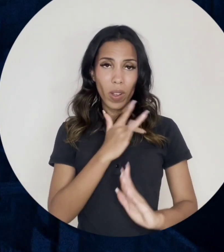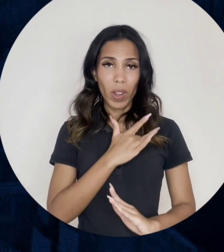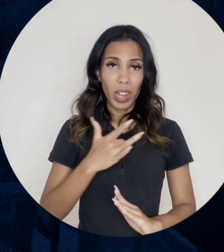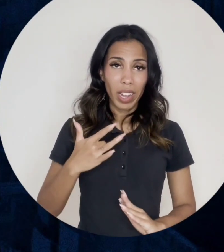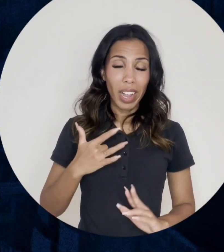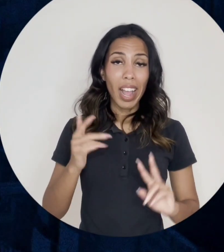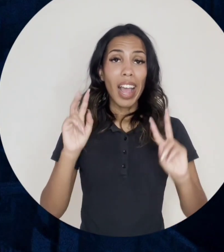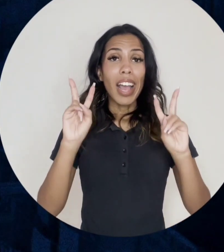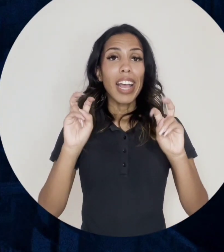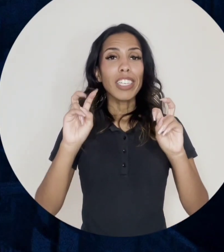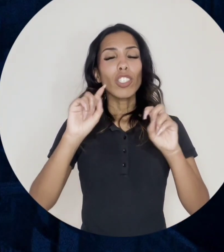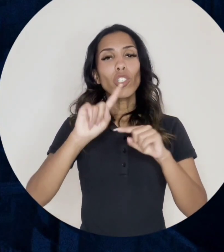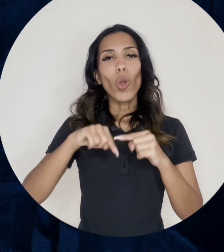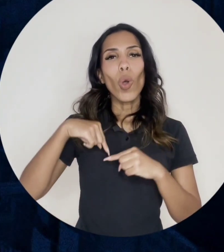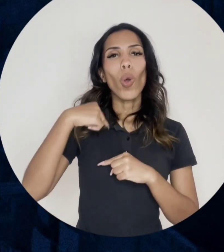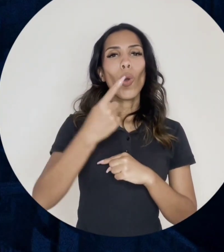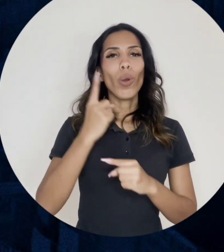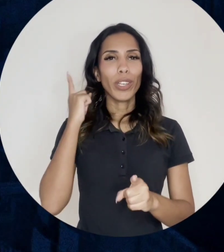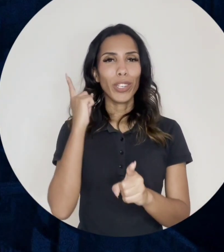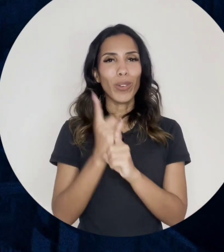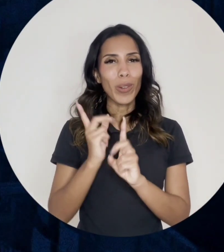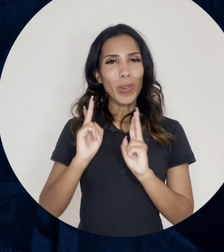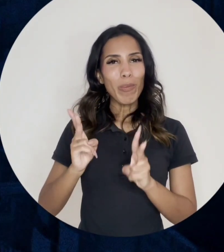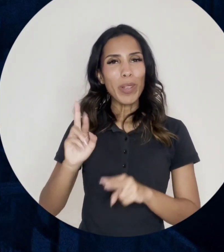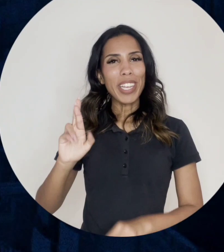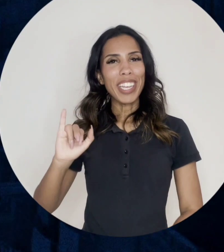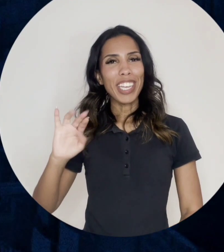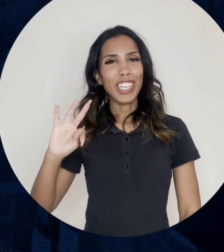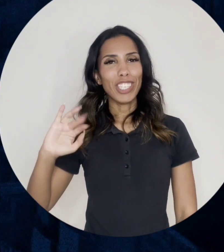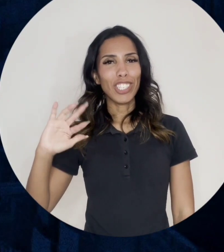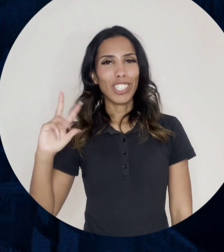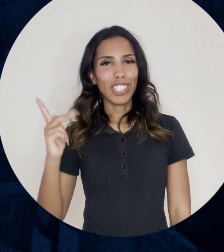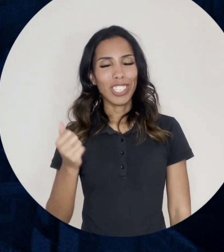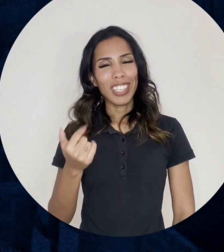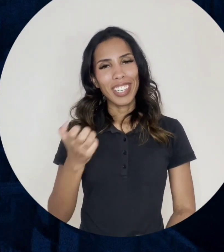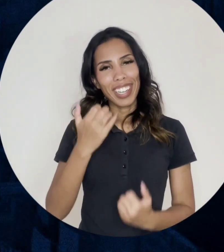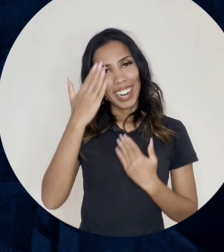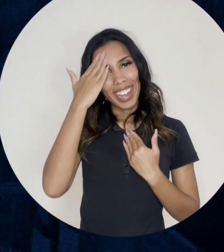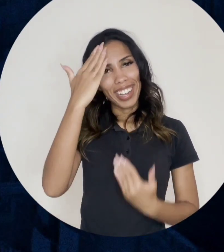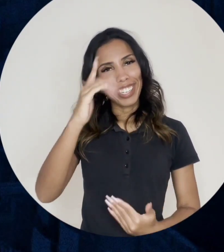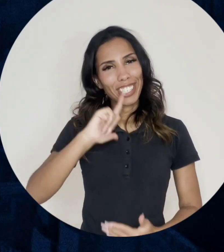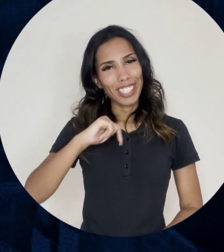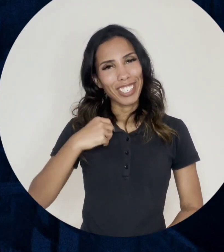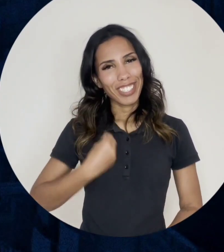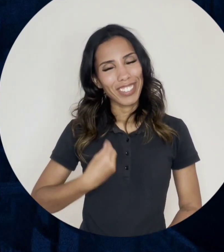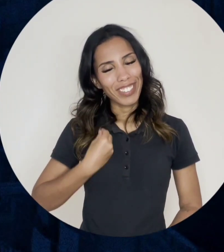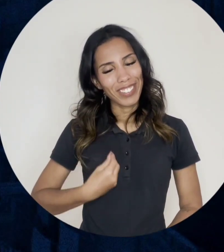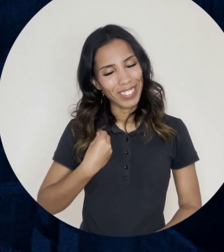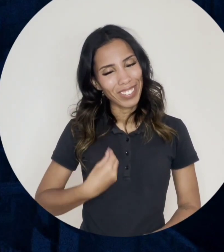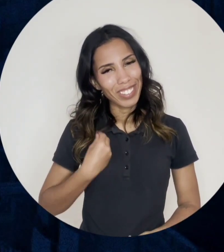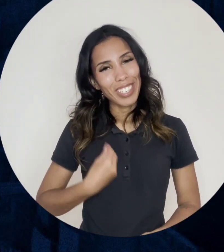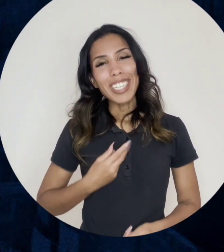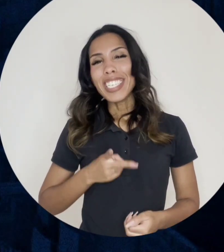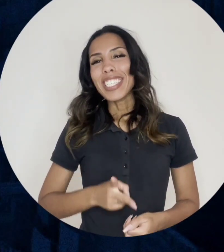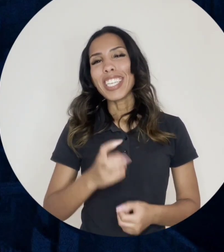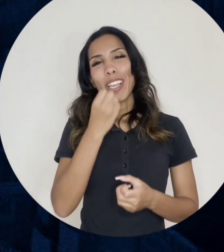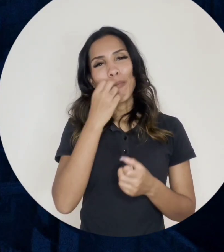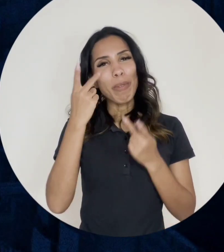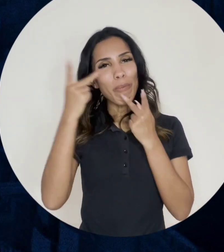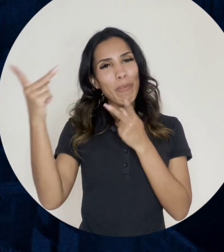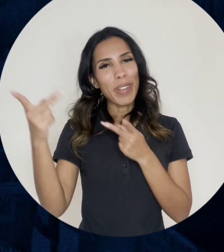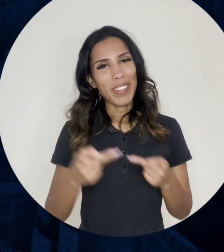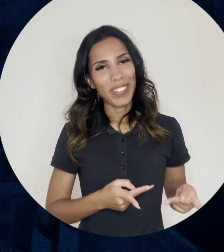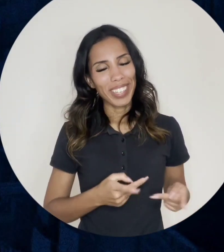assunto que fica para outro encontro com a Ritinha. Queremos agradecer a presença de todos aqui no barraco e dizer que sejam sempre muito